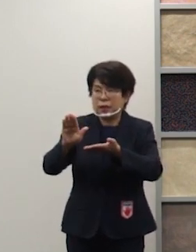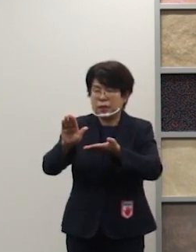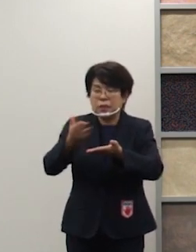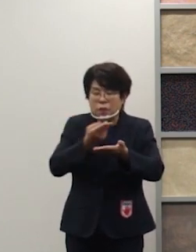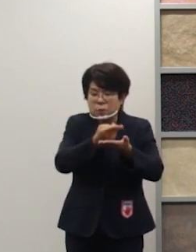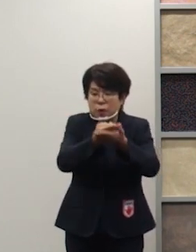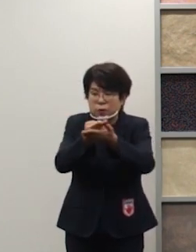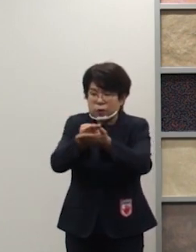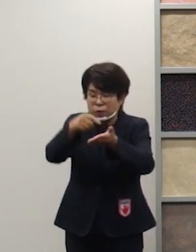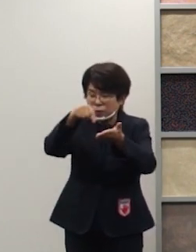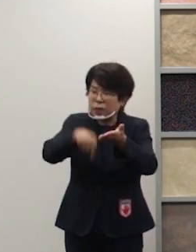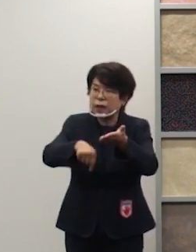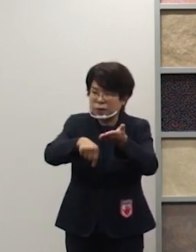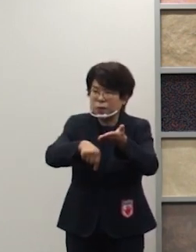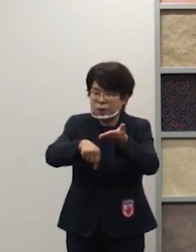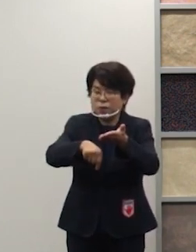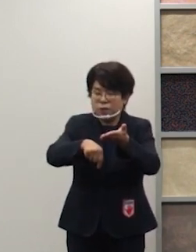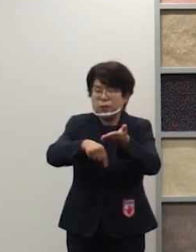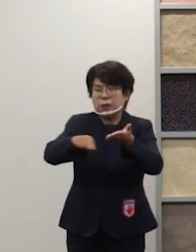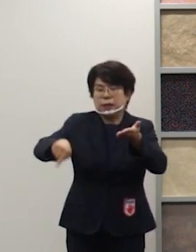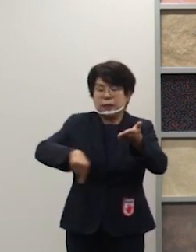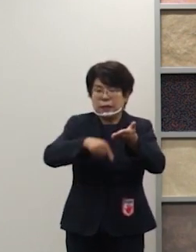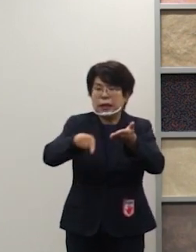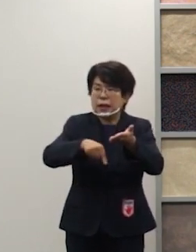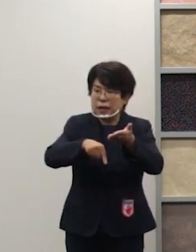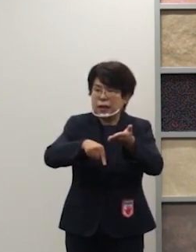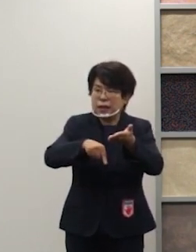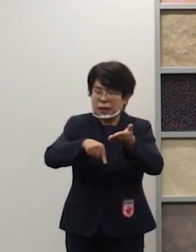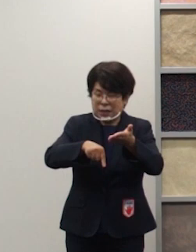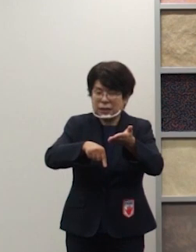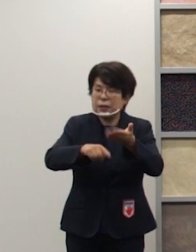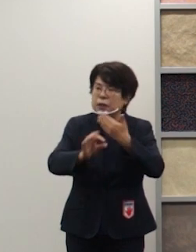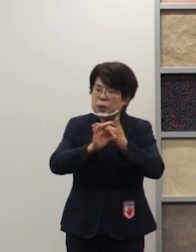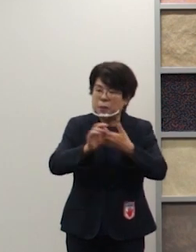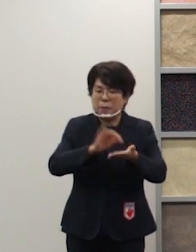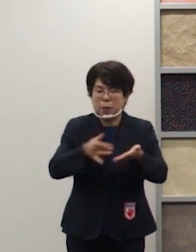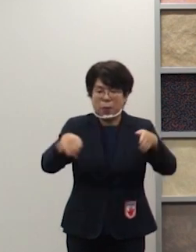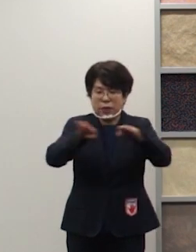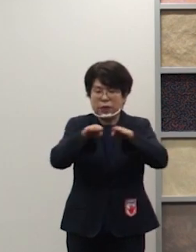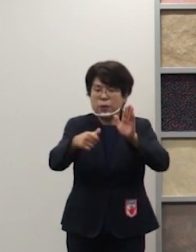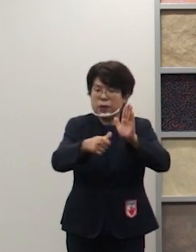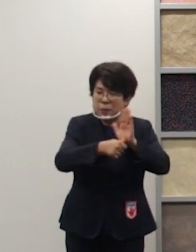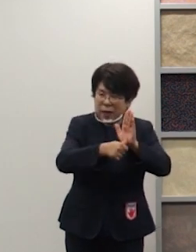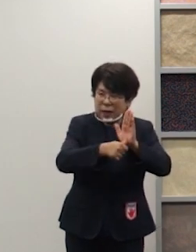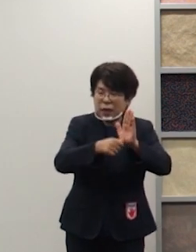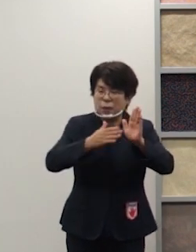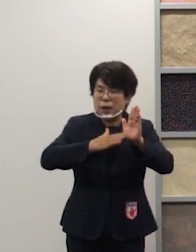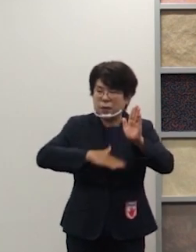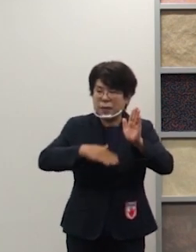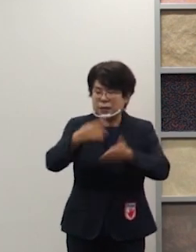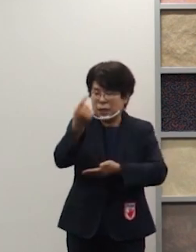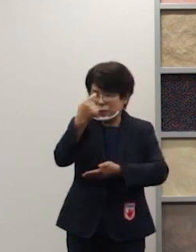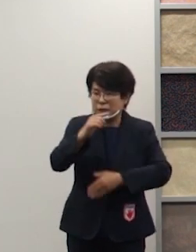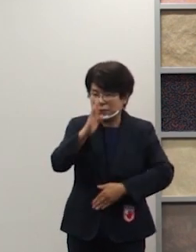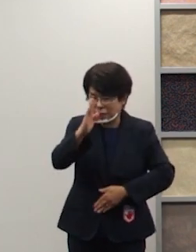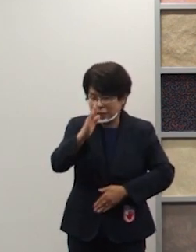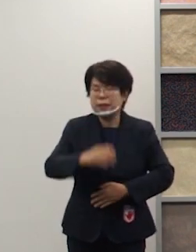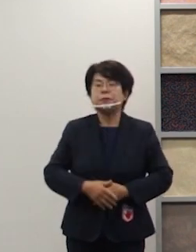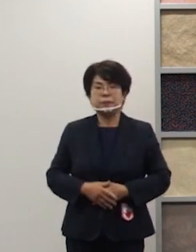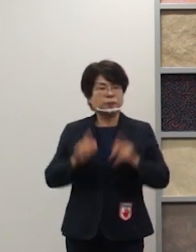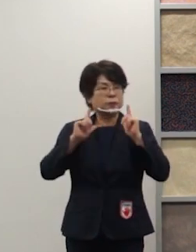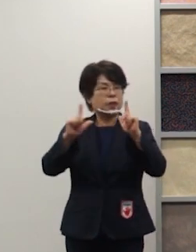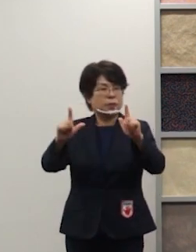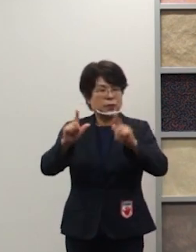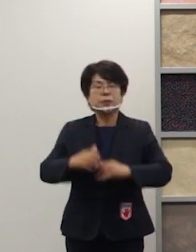訳っていうのは、まあ、病院名とかも出せる範囲であれば教えていただきたい。 はい、そこはですね、病院